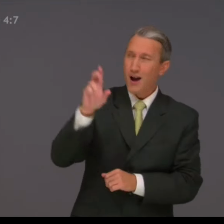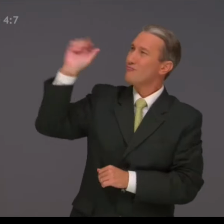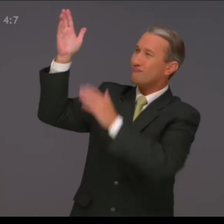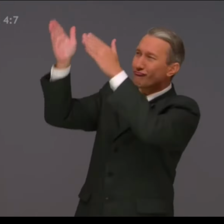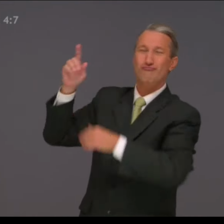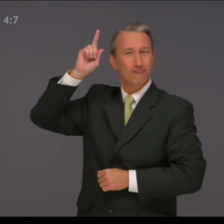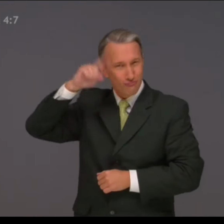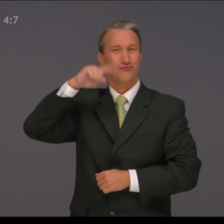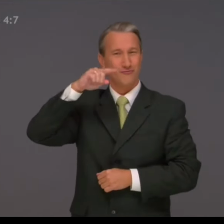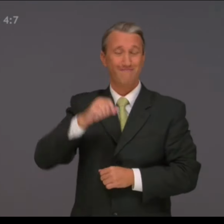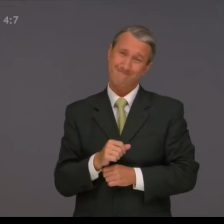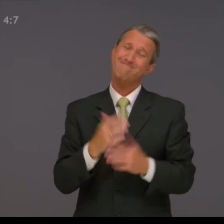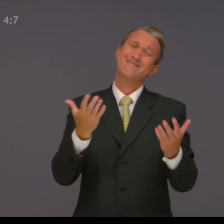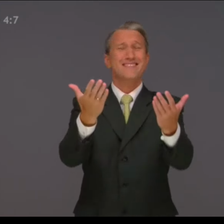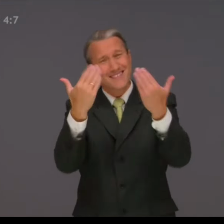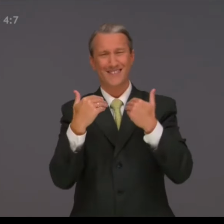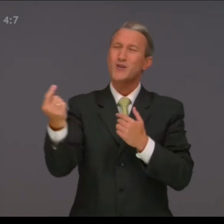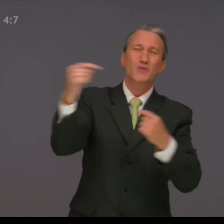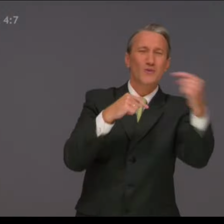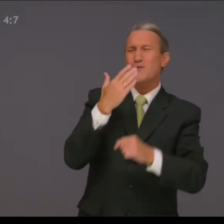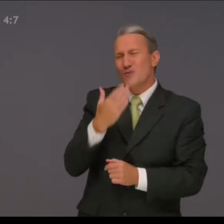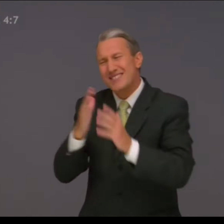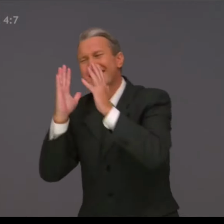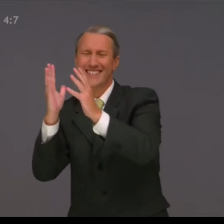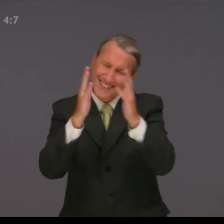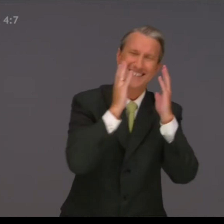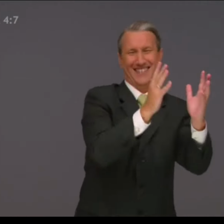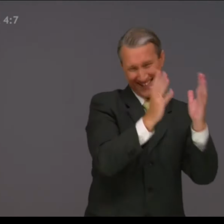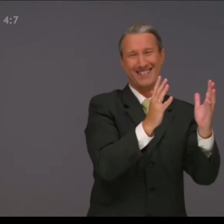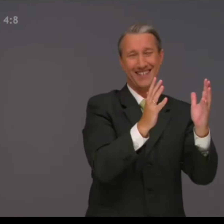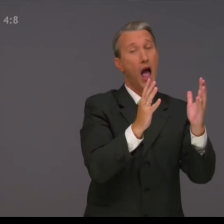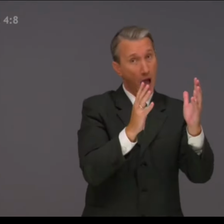Şurada emniyeti. Aletin inşallah iş bulduk. Avrupa'ya açılıyoruz.